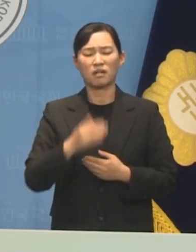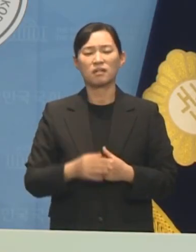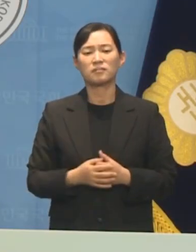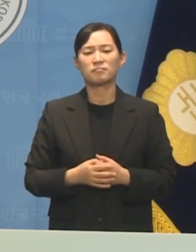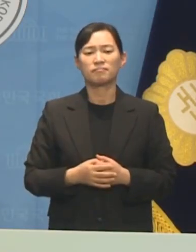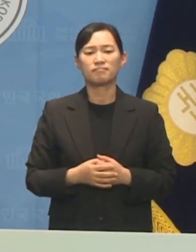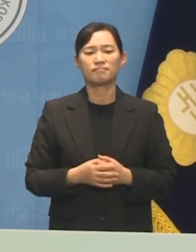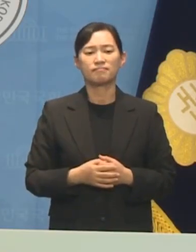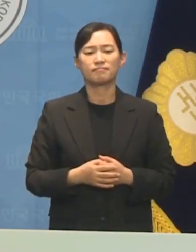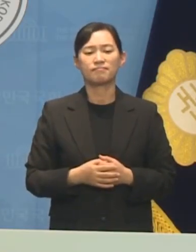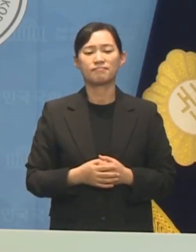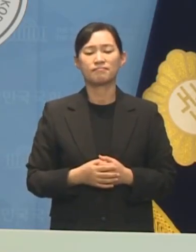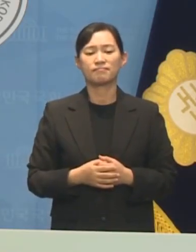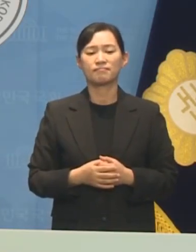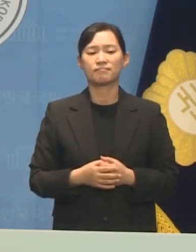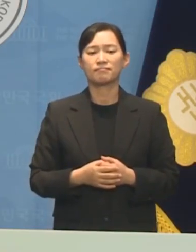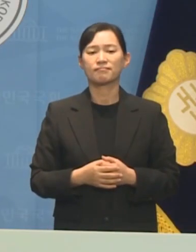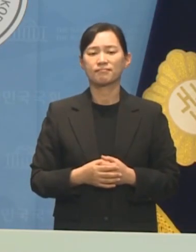없다고 생각합니다.